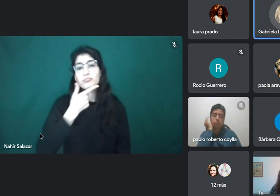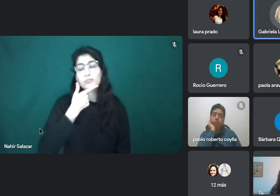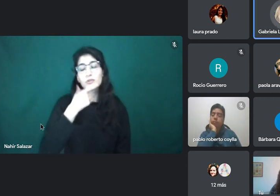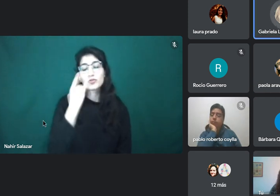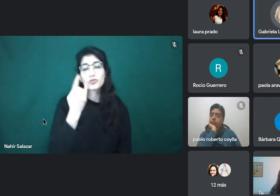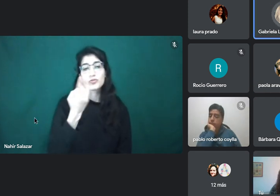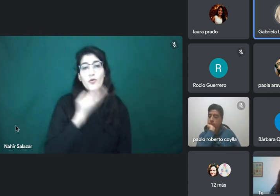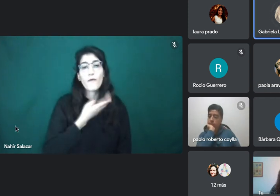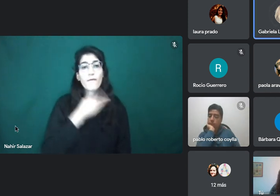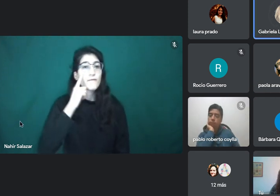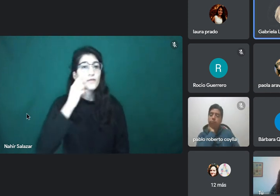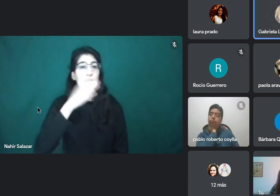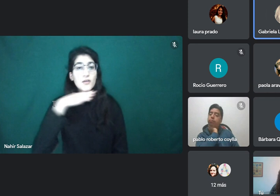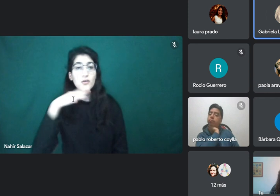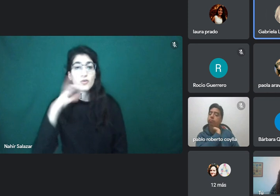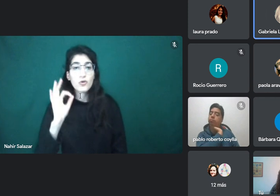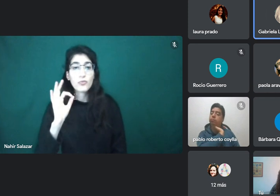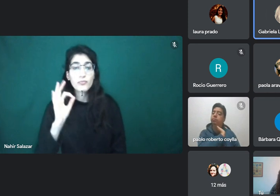Business.